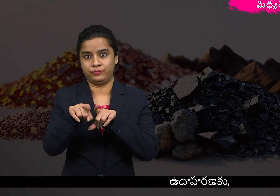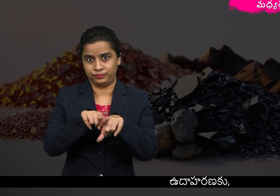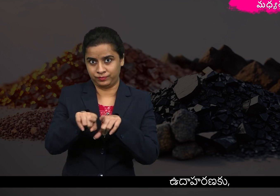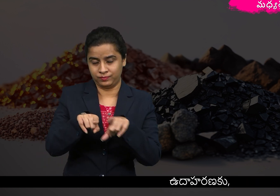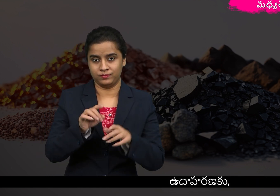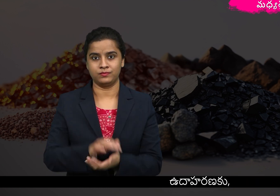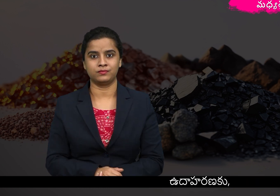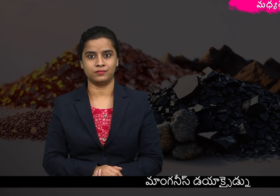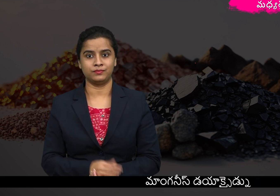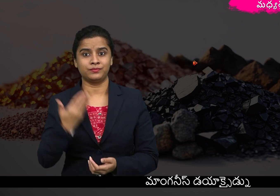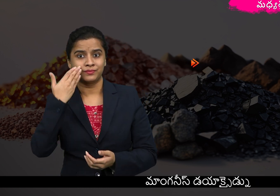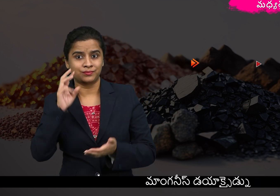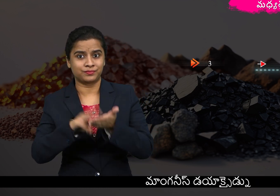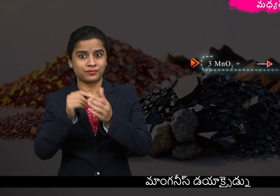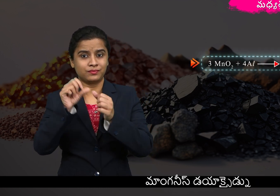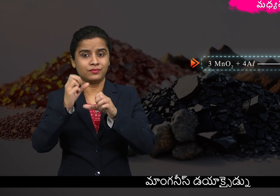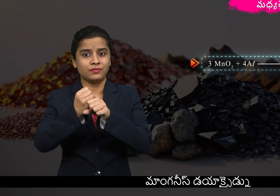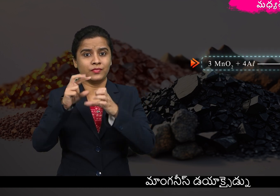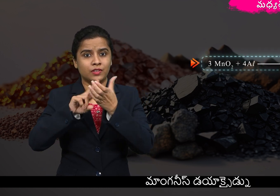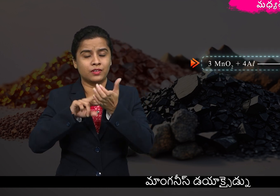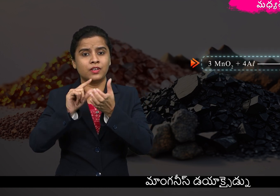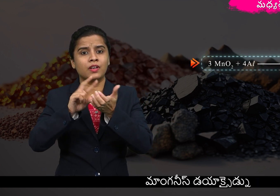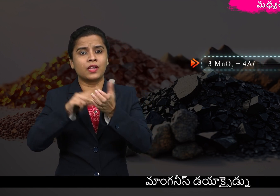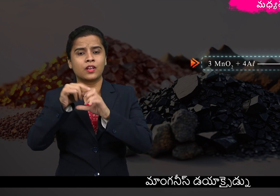చేస్తాయి. ఉదాహరణకు మ్యాంగనీస్ డయాక్సైడ్ను